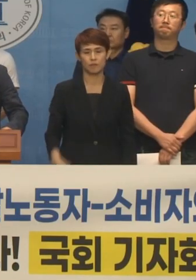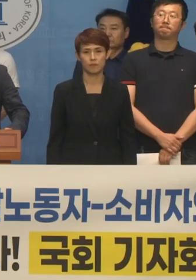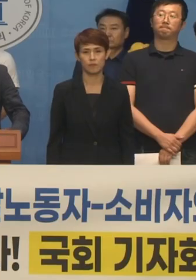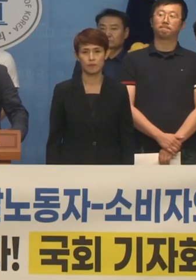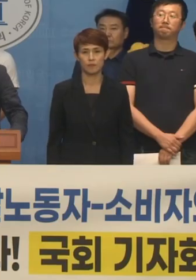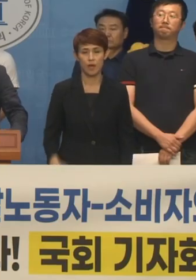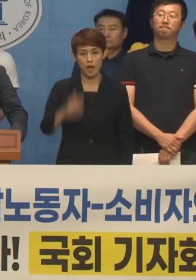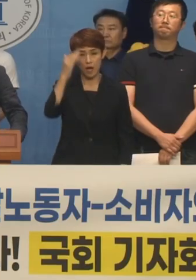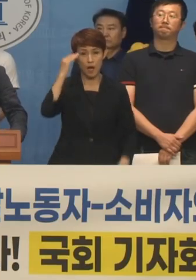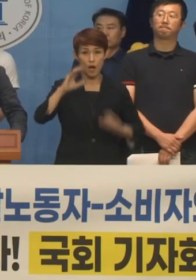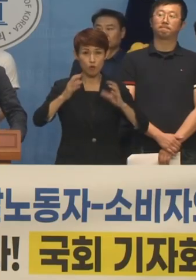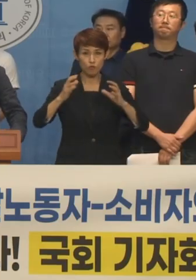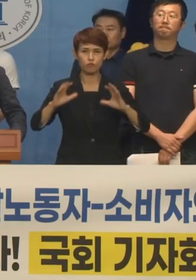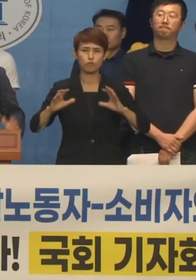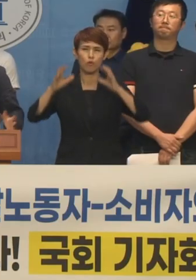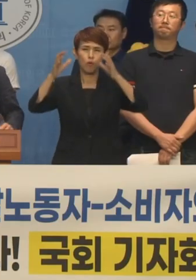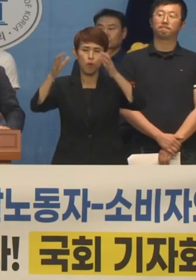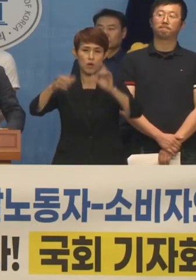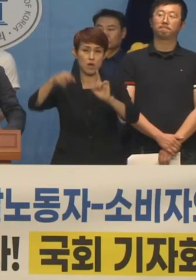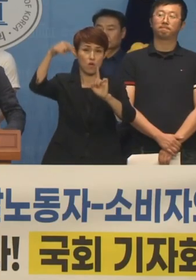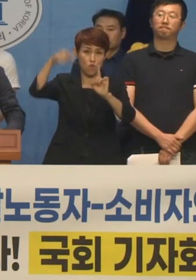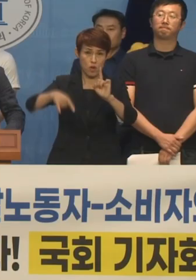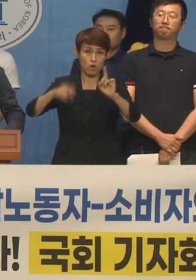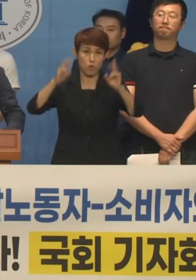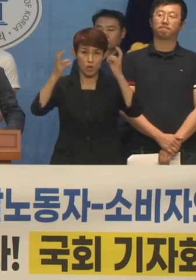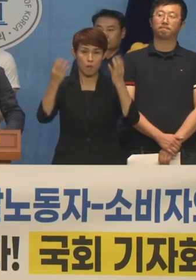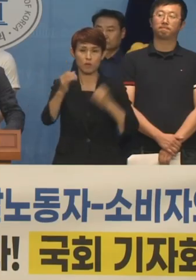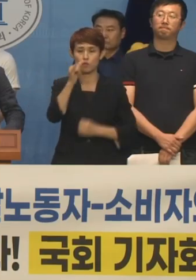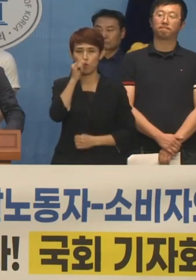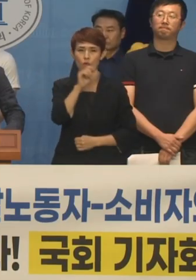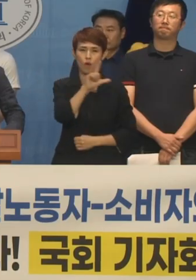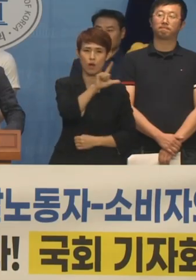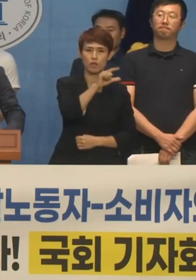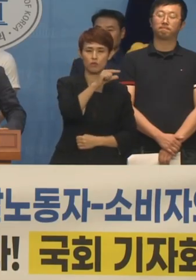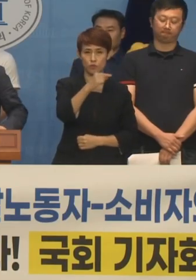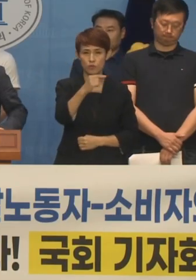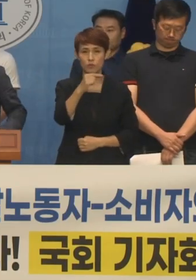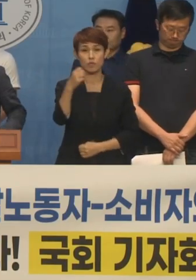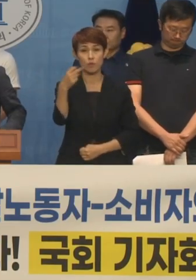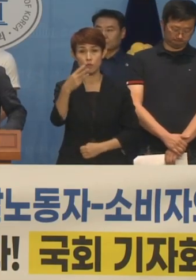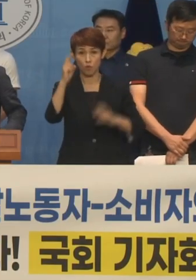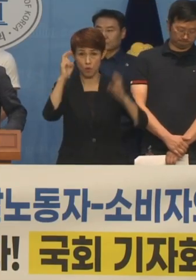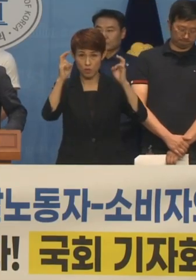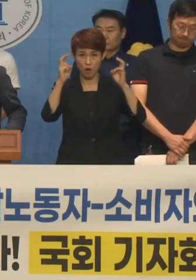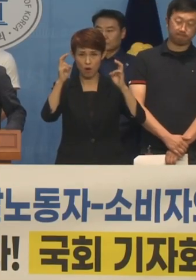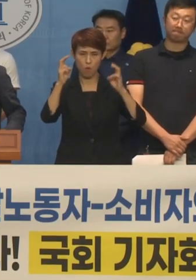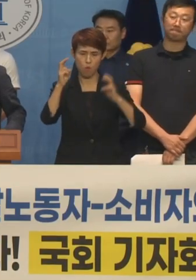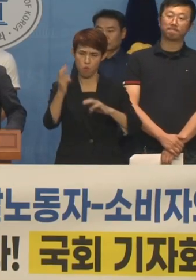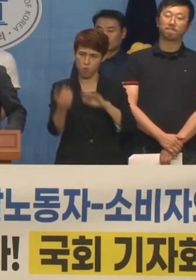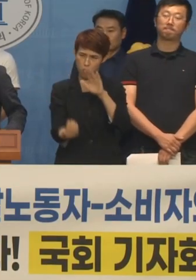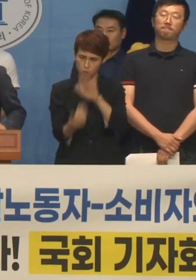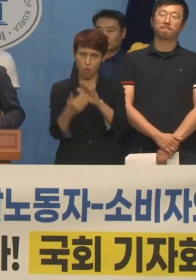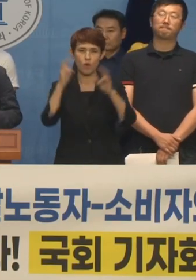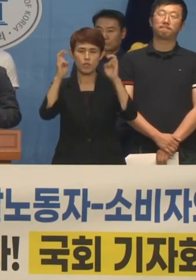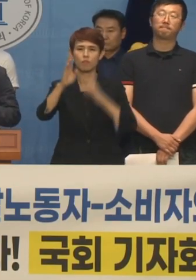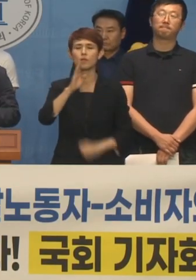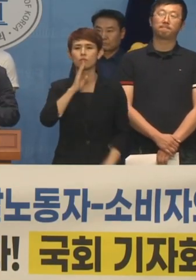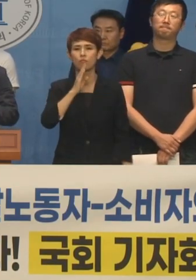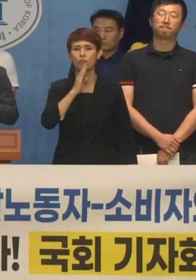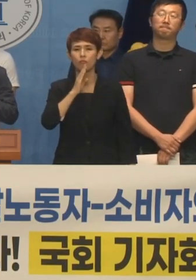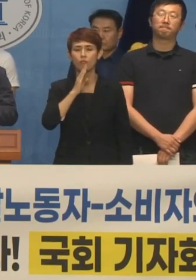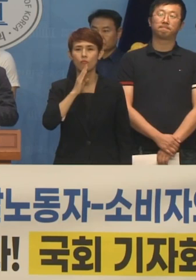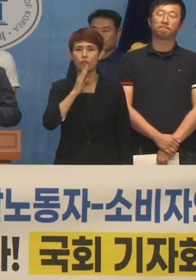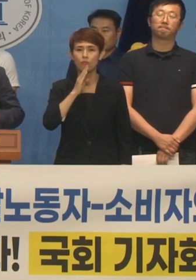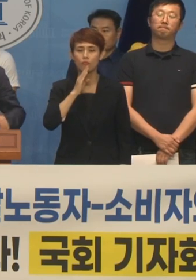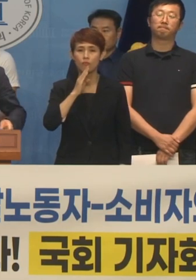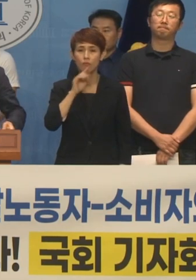대한민국은 글로벌 넘버원 기업을 많이 지금 배출하고 있습니다. LG전자, 삼성전자 등은 타의 추종을 불허하고 있습니다. 이들의 공통점의